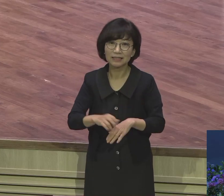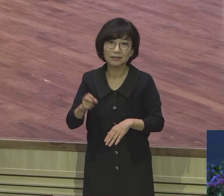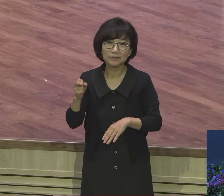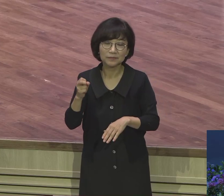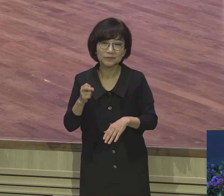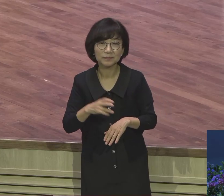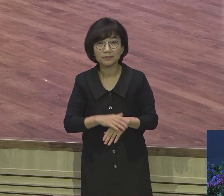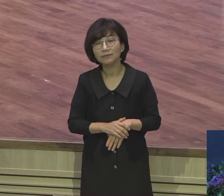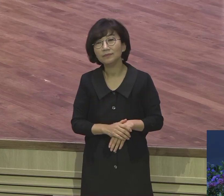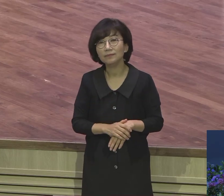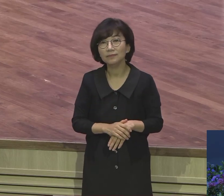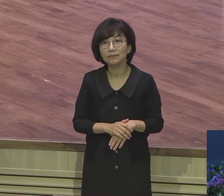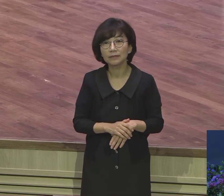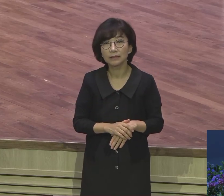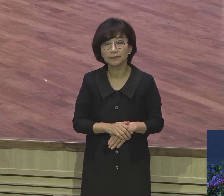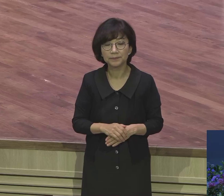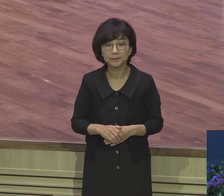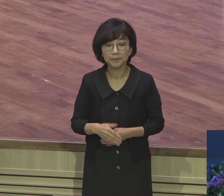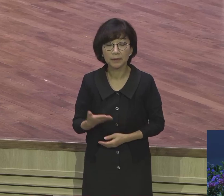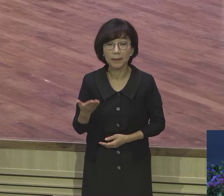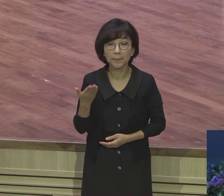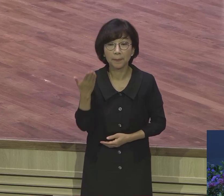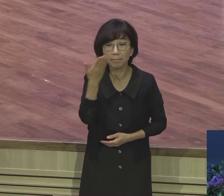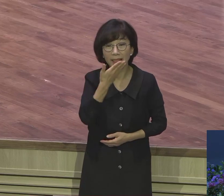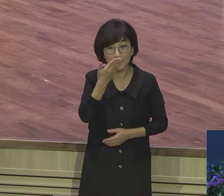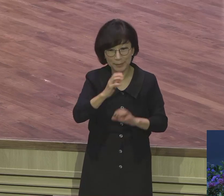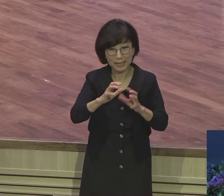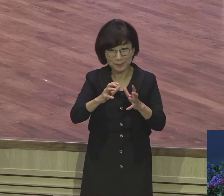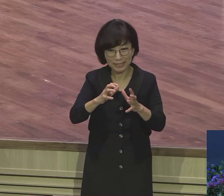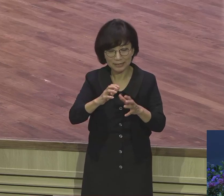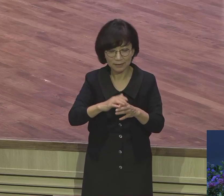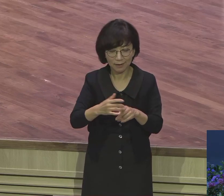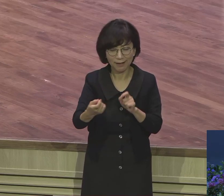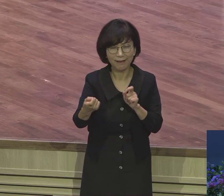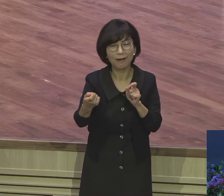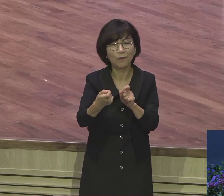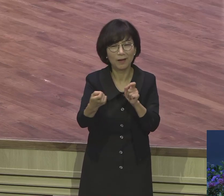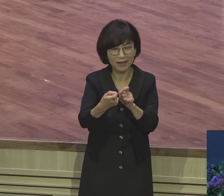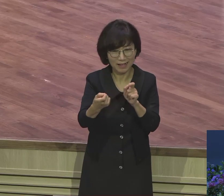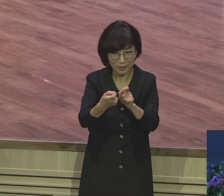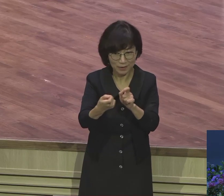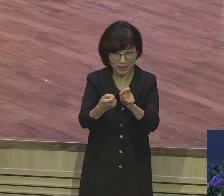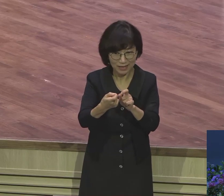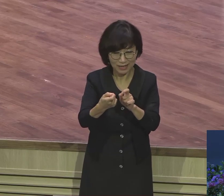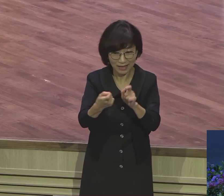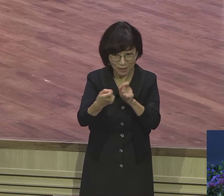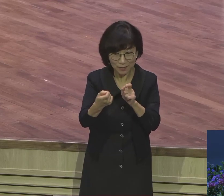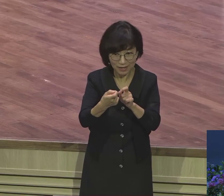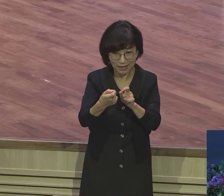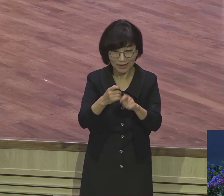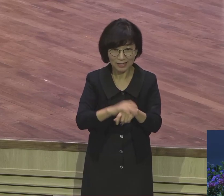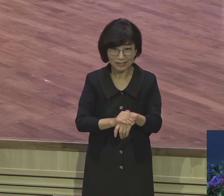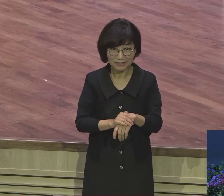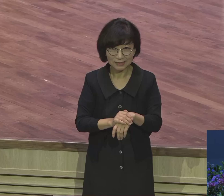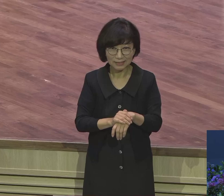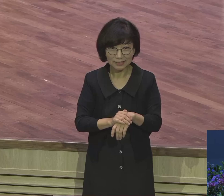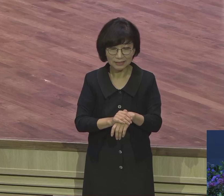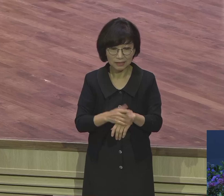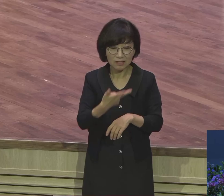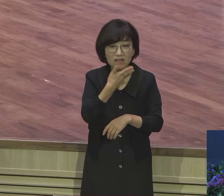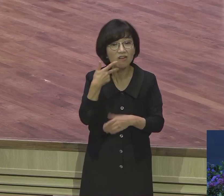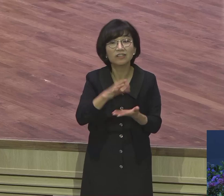확산시키는 필리핀은 제일 가까운 곳이에요. 한국에서 해외로 가는 남방주 제일 가까운데 필리핀은